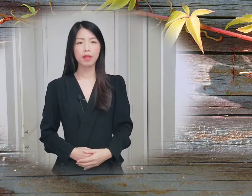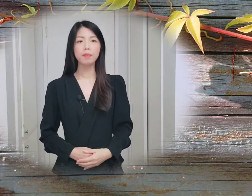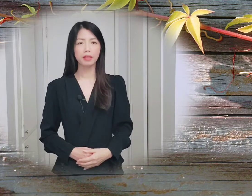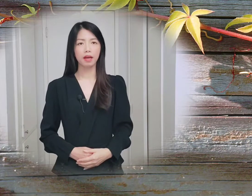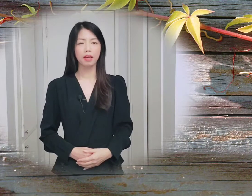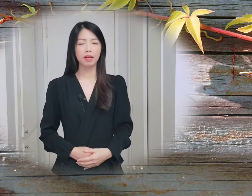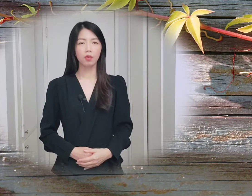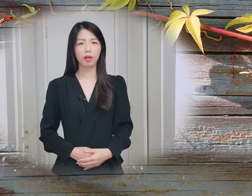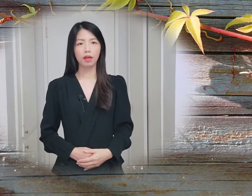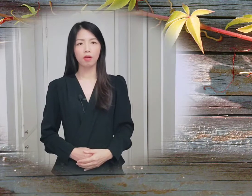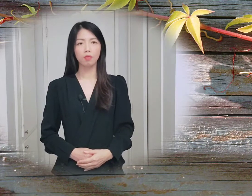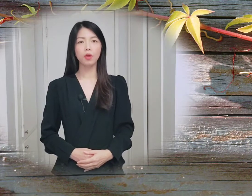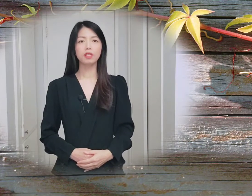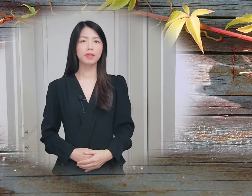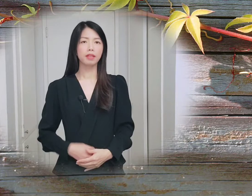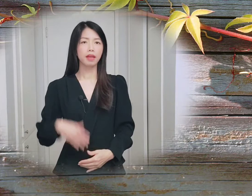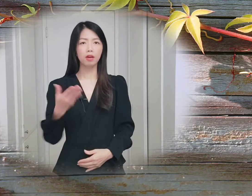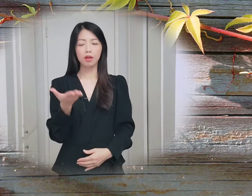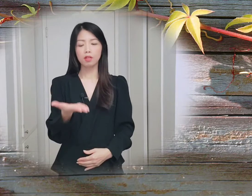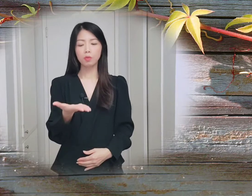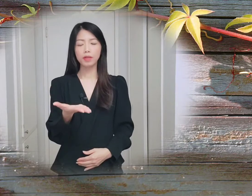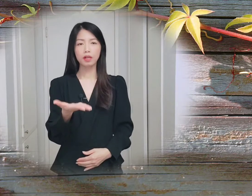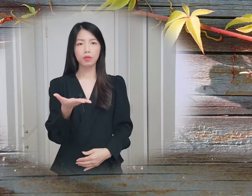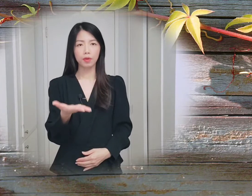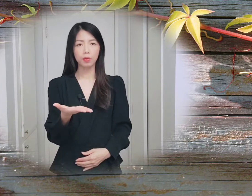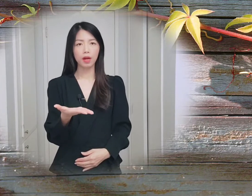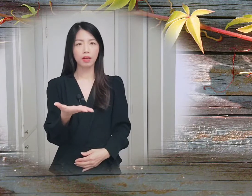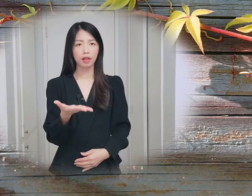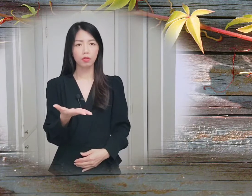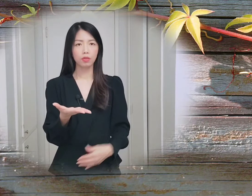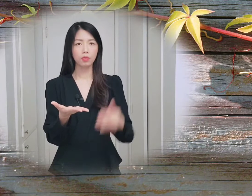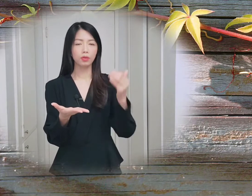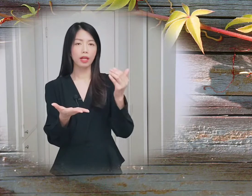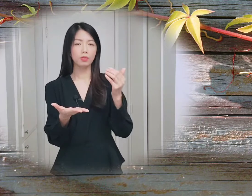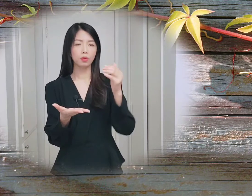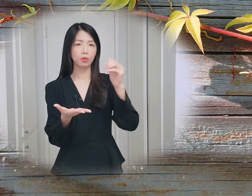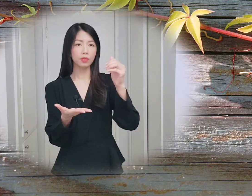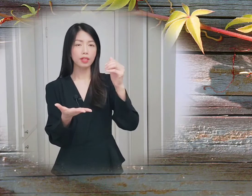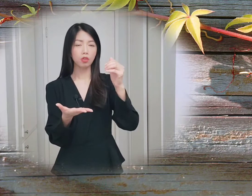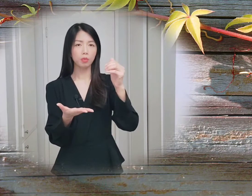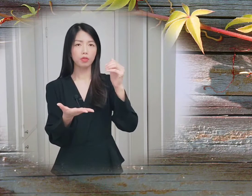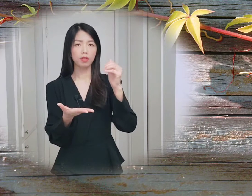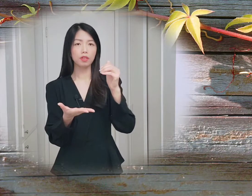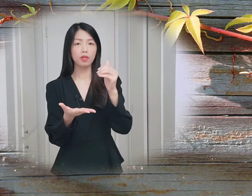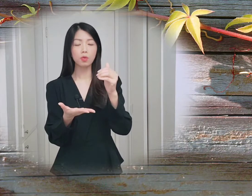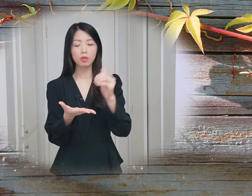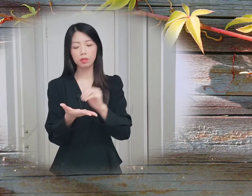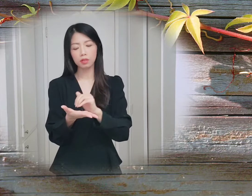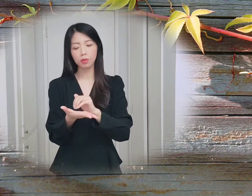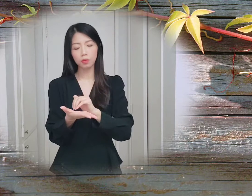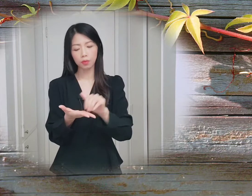계산하다, 뭐 셈하다 이렇게 표현하시면 되는데요. 손바닥을 위로 향하게 이렇게 두시고 다른 손으로 살짝 구부려 주셔서